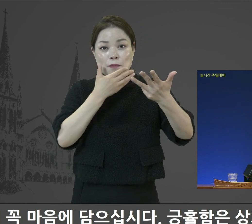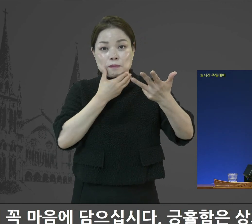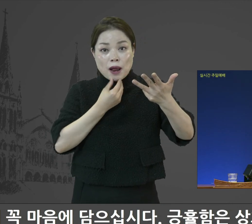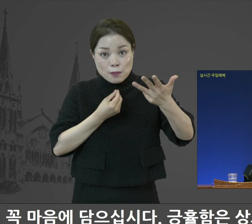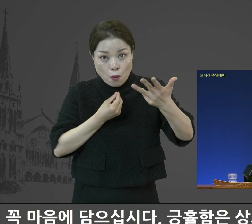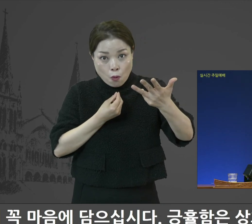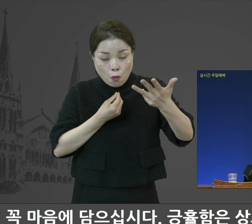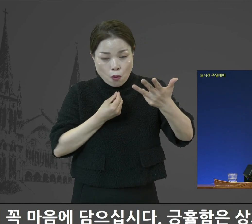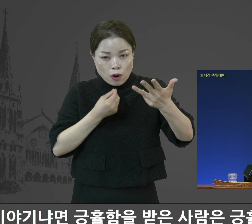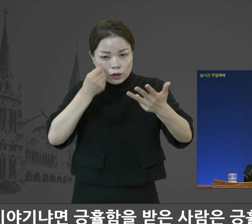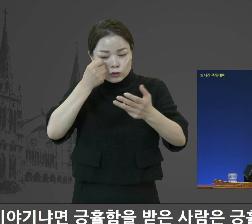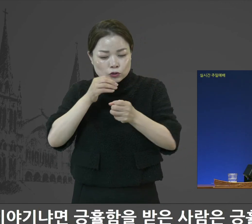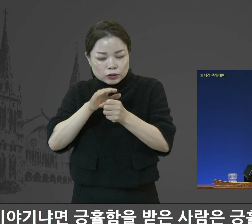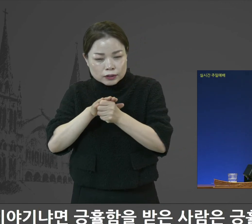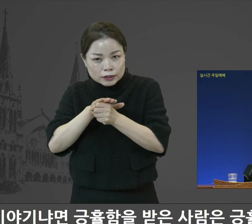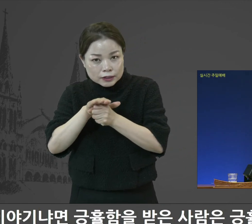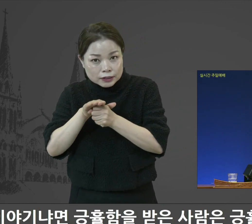긍휼을